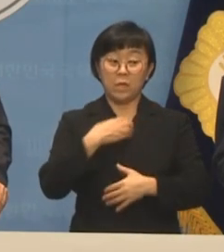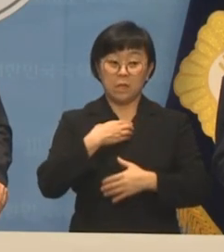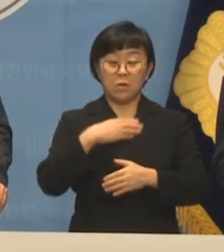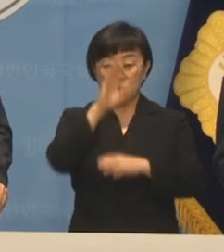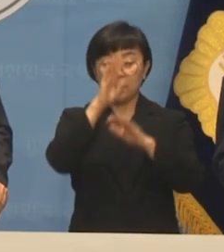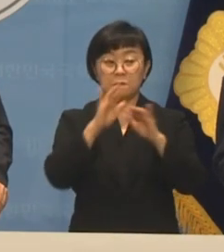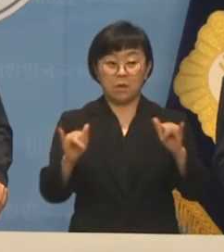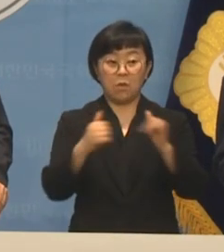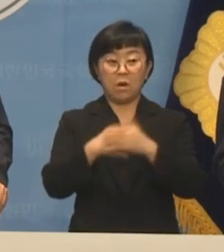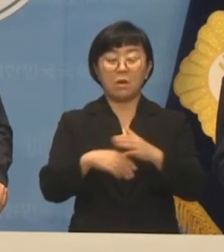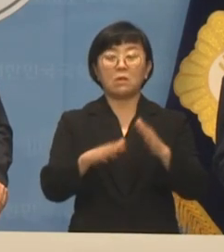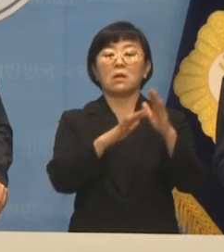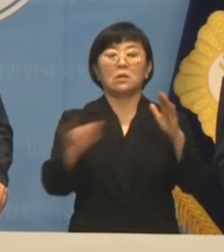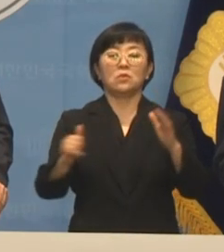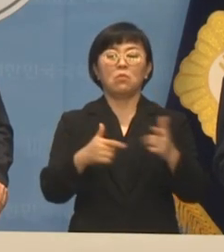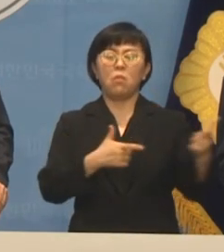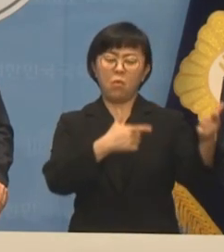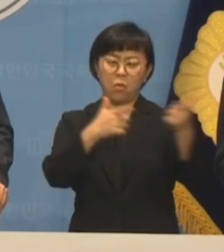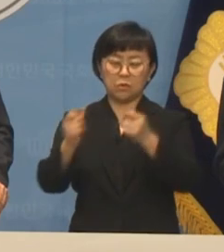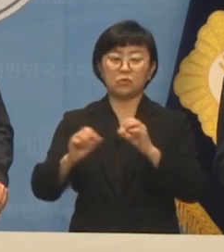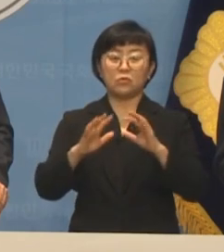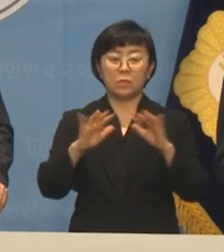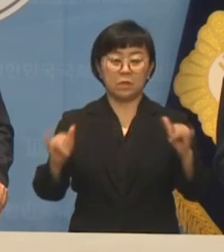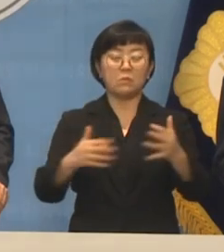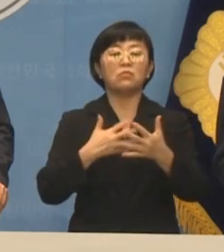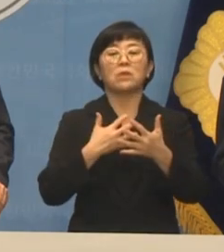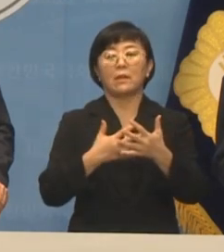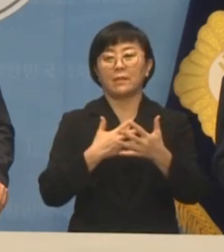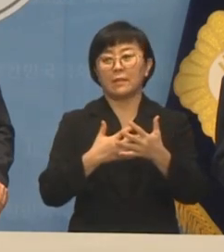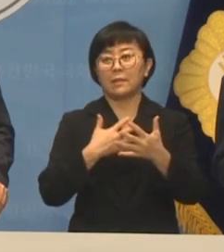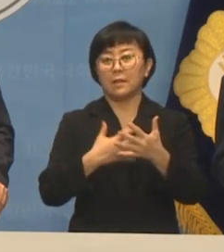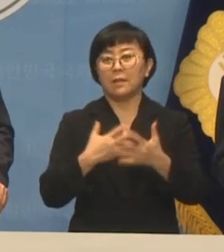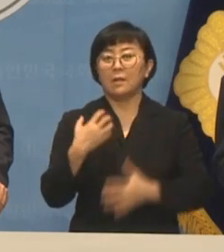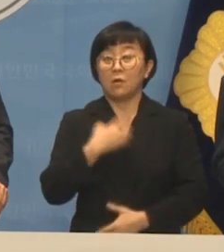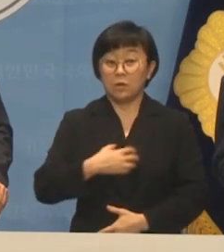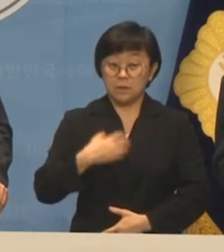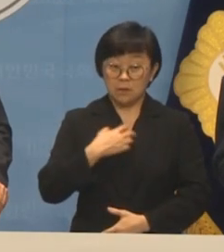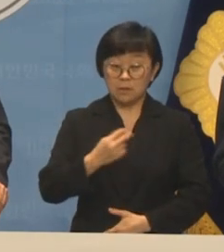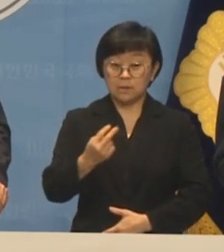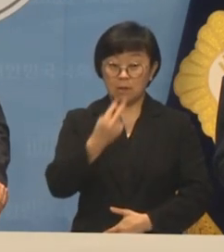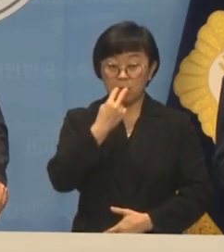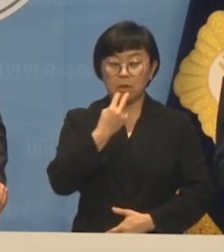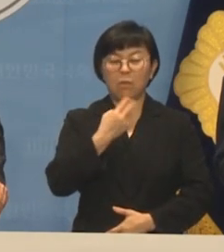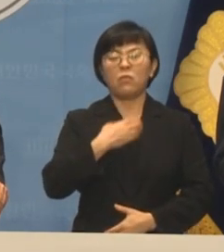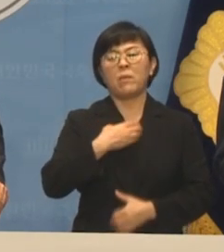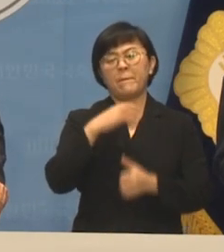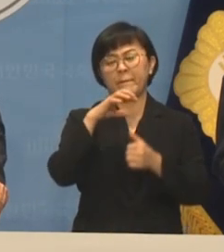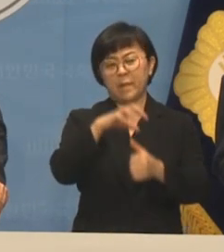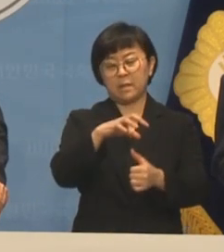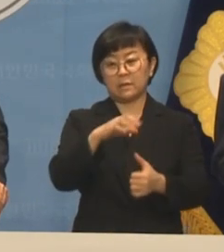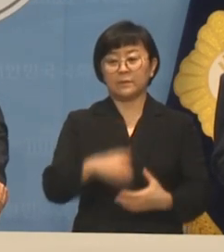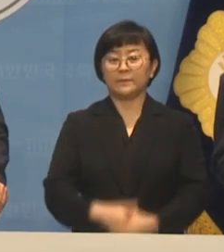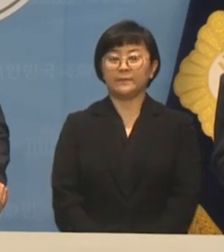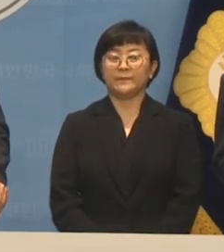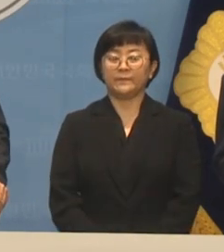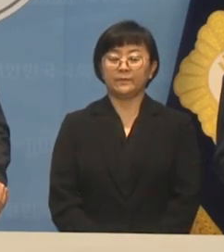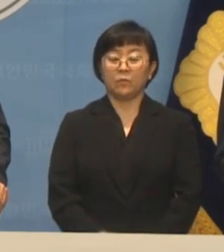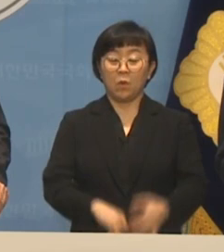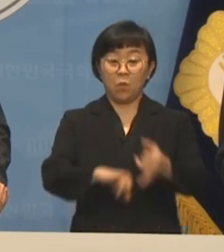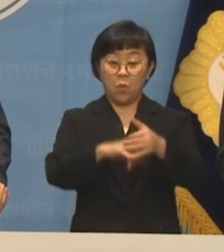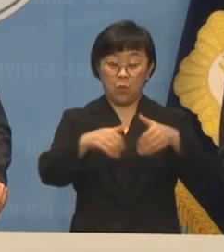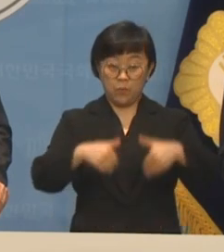환자와 가족, 온 국민이 불안과 염려와 생명의 위협까지 받고 있습니다. 필수